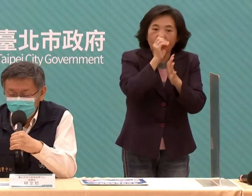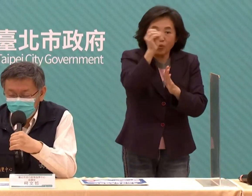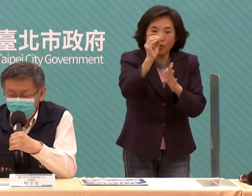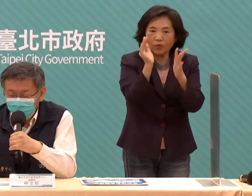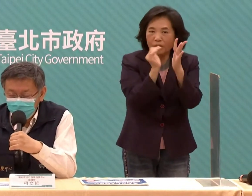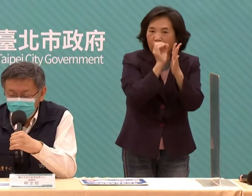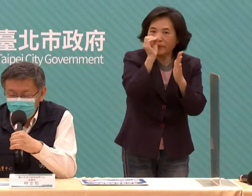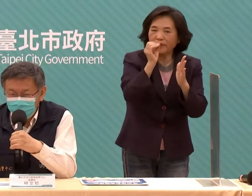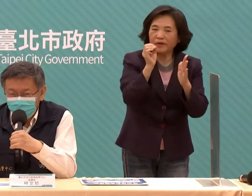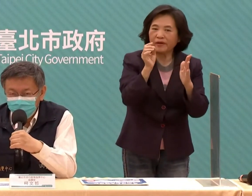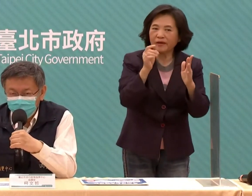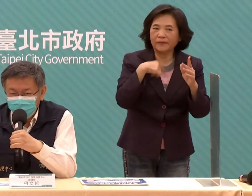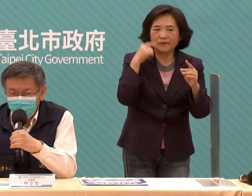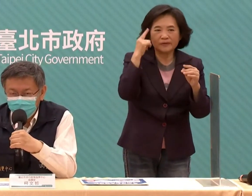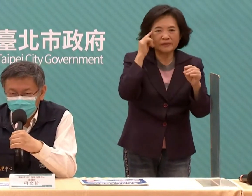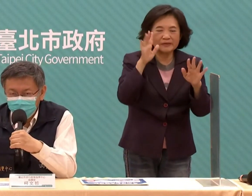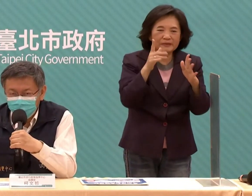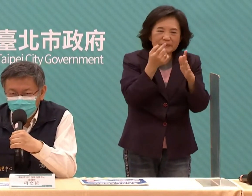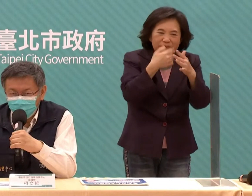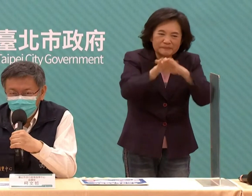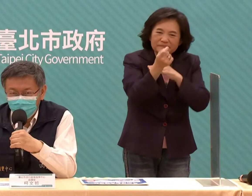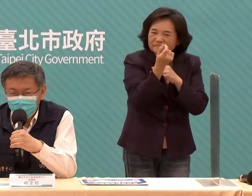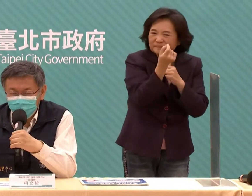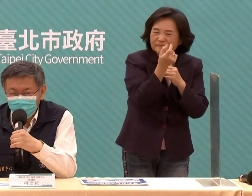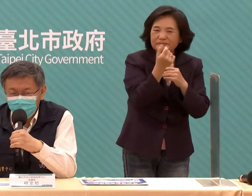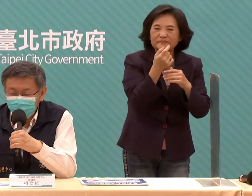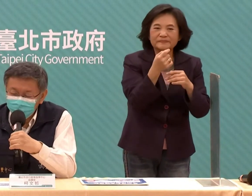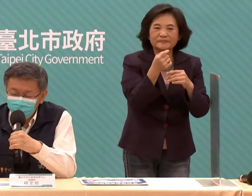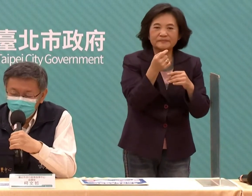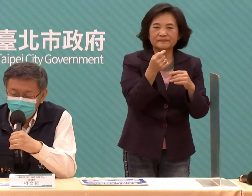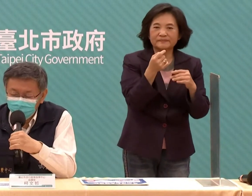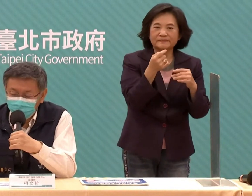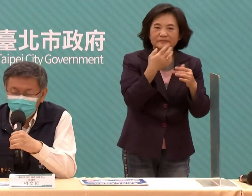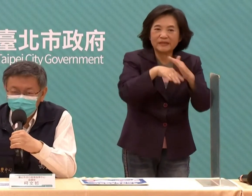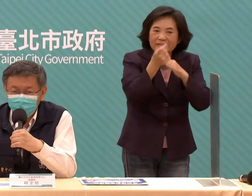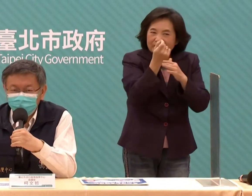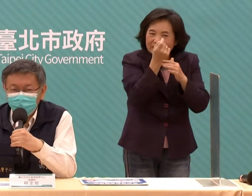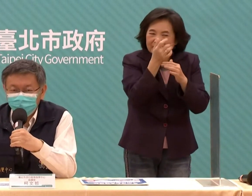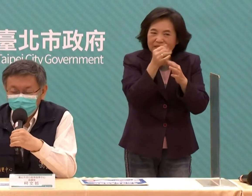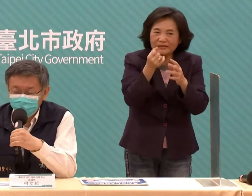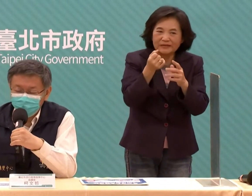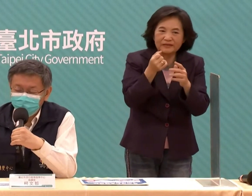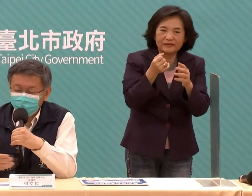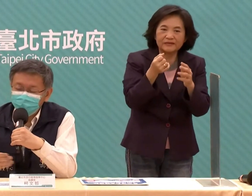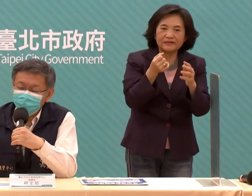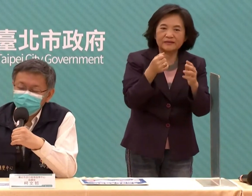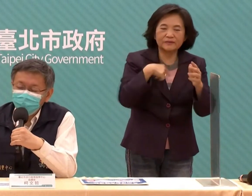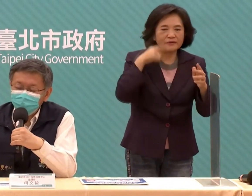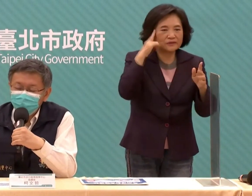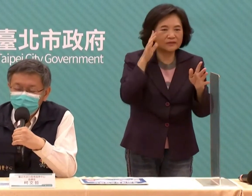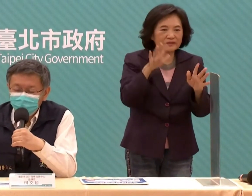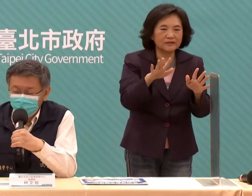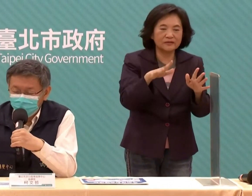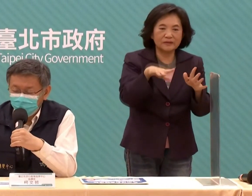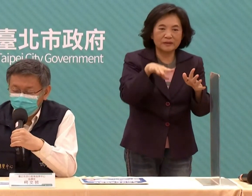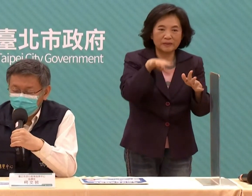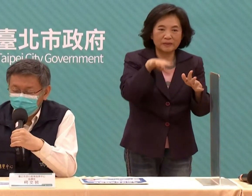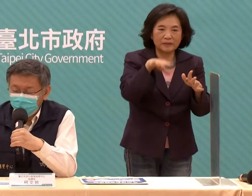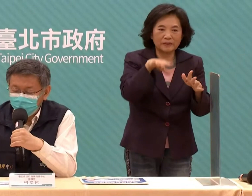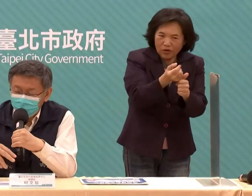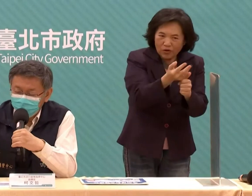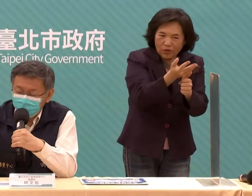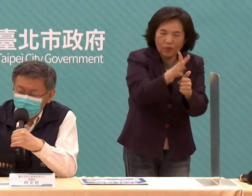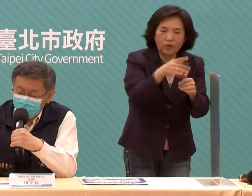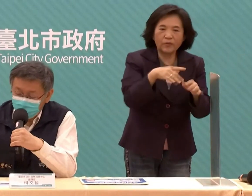了，这样啊，就是要把那个最后那个躲藏的那个传染要干掉的时候，哦，那时候也会做，哦，比